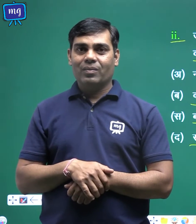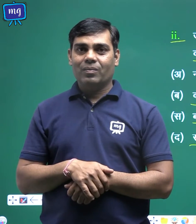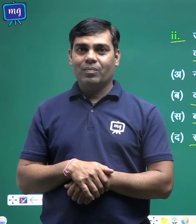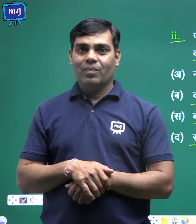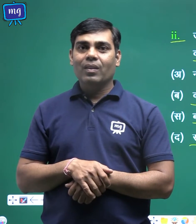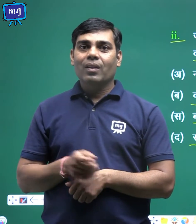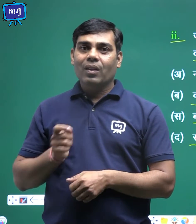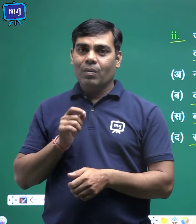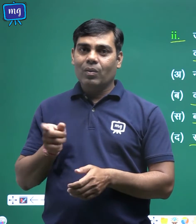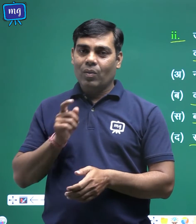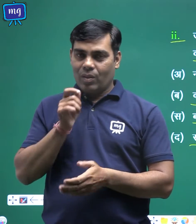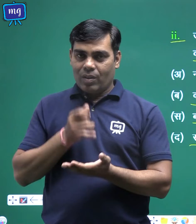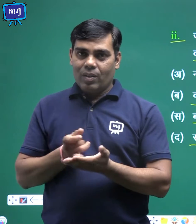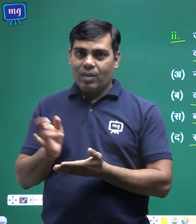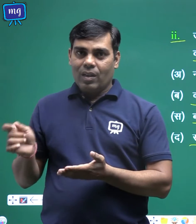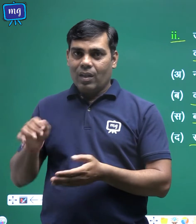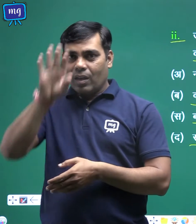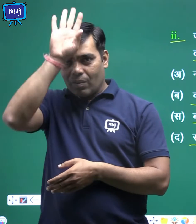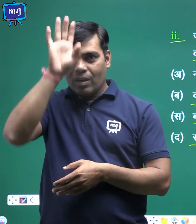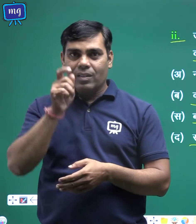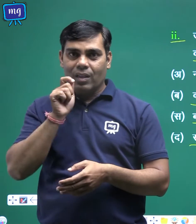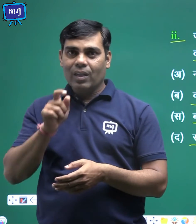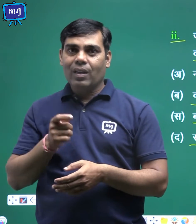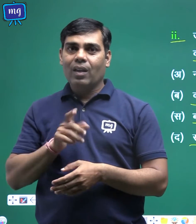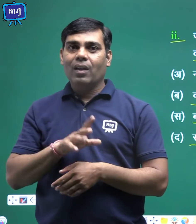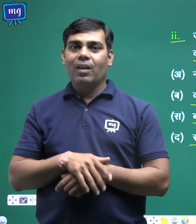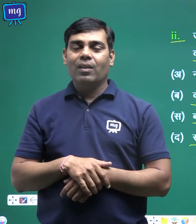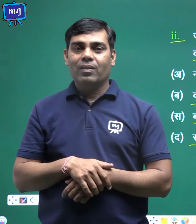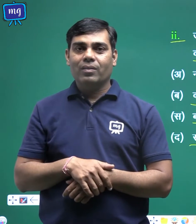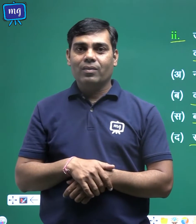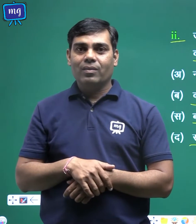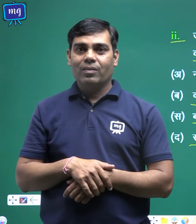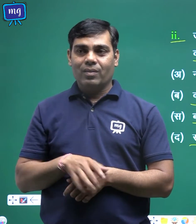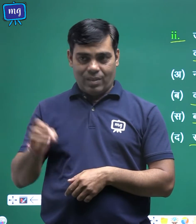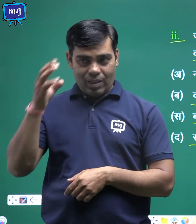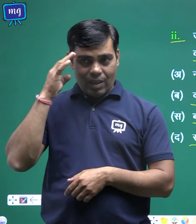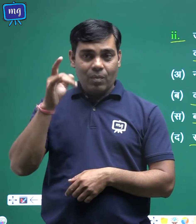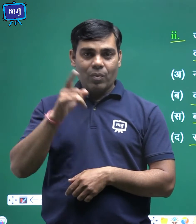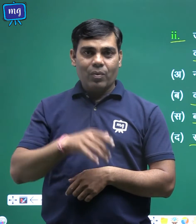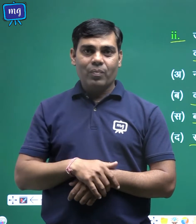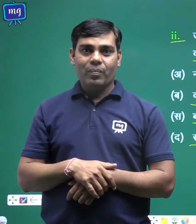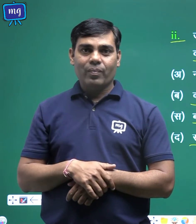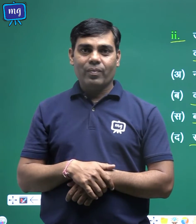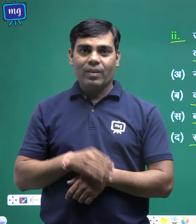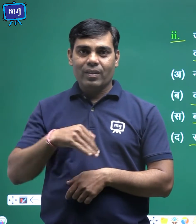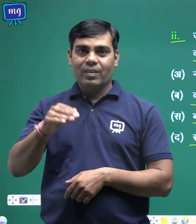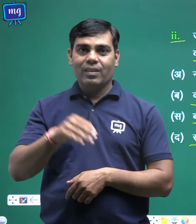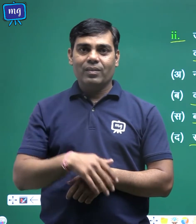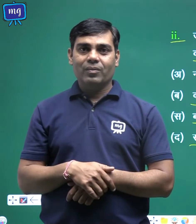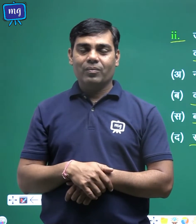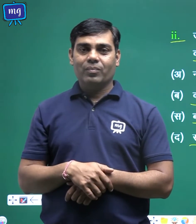ने कहा, कभी राजा ने कहा। याद आया आपको? आगे चलें।